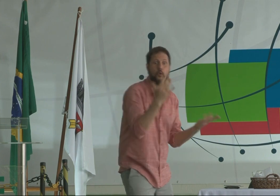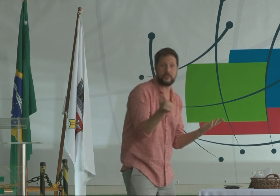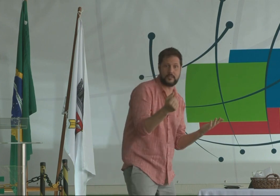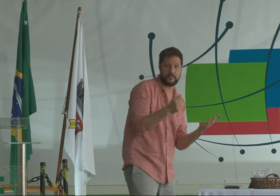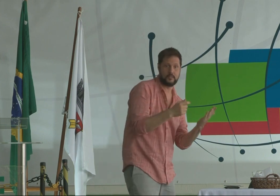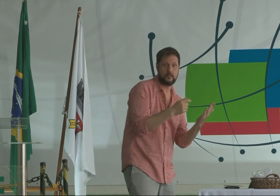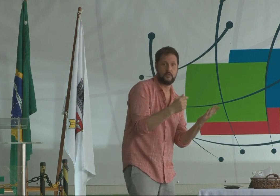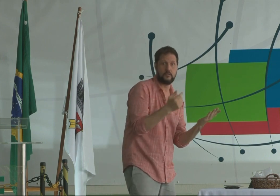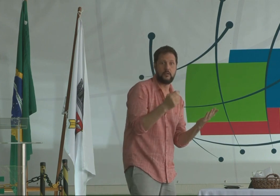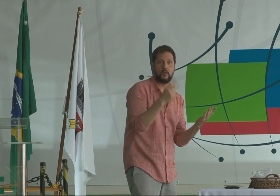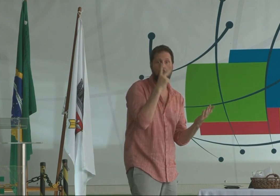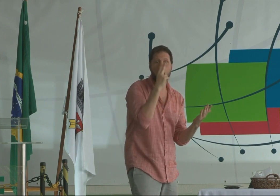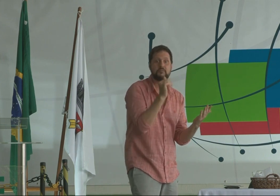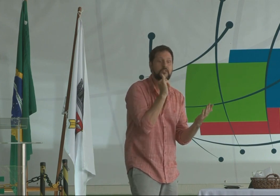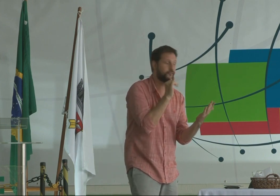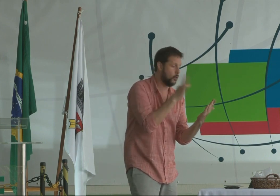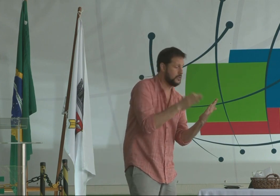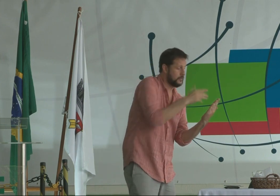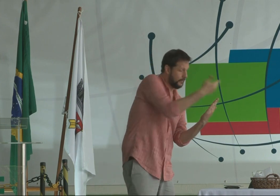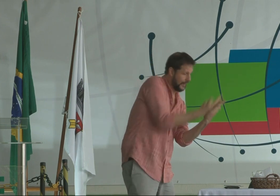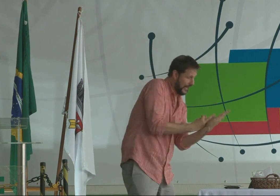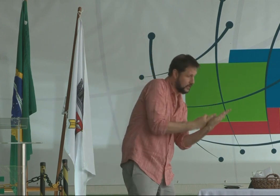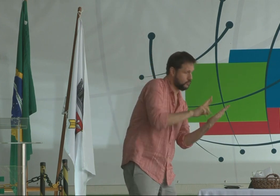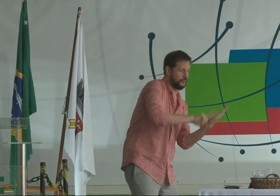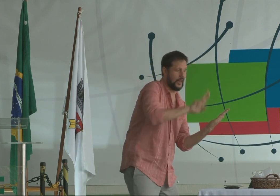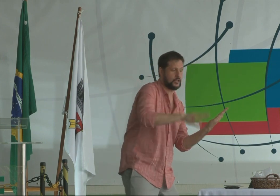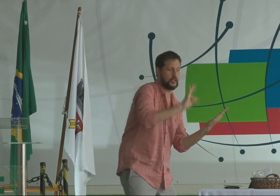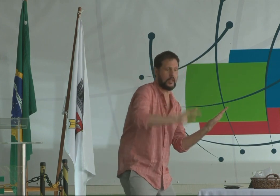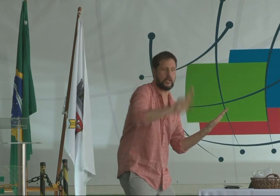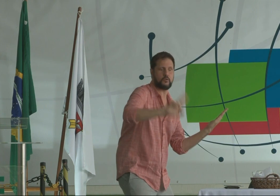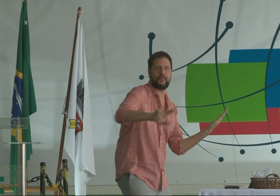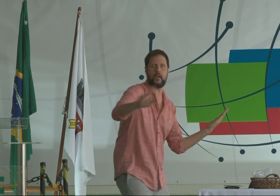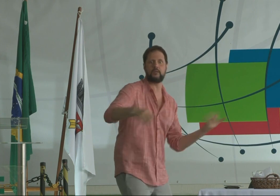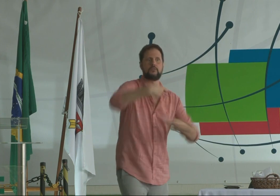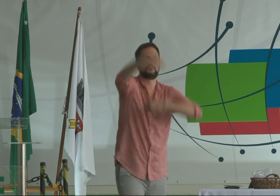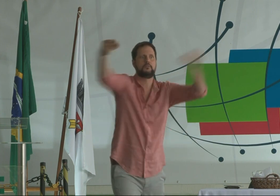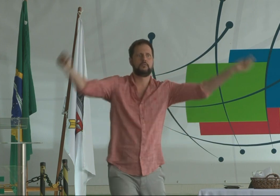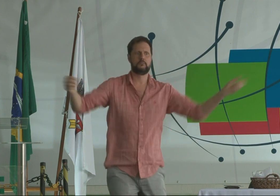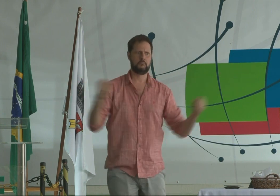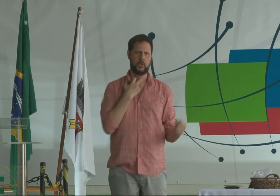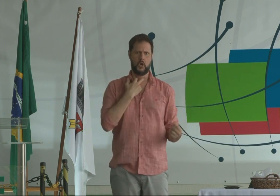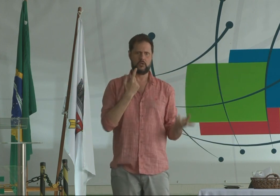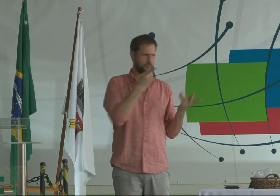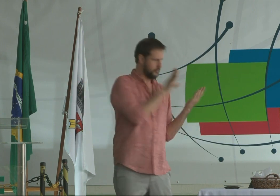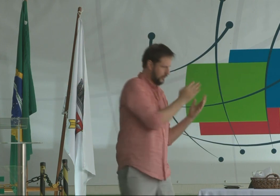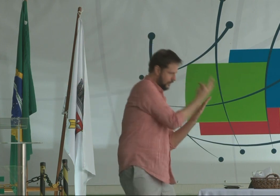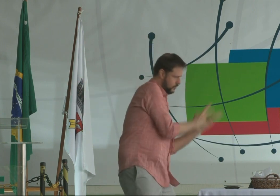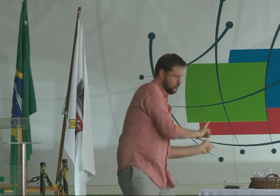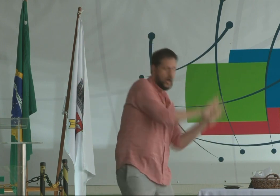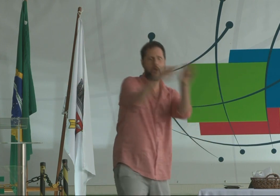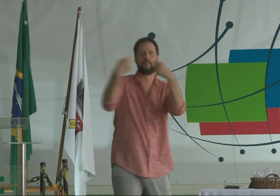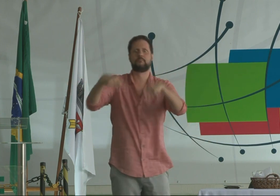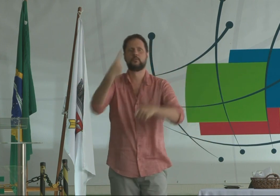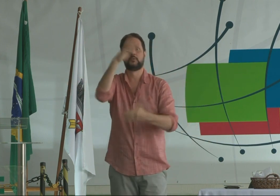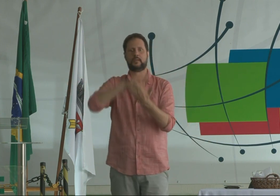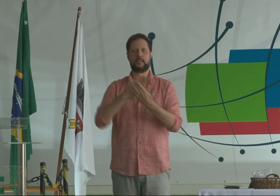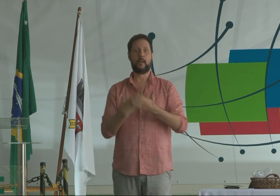parece, por exemplo, que tem um texto e o texto tem possibilidade diferente de tradução. Como é que vão fazer isso? Como é que isso vai ser